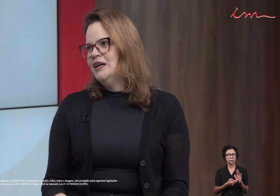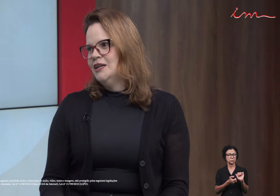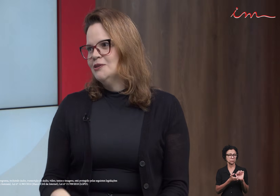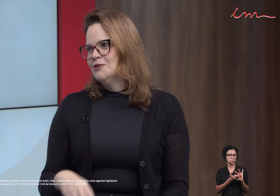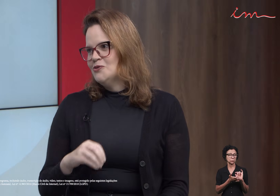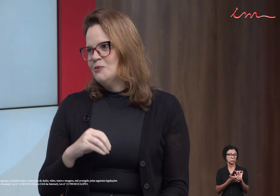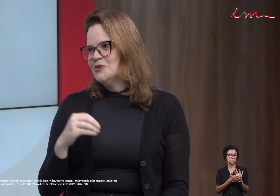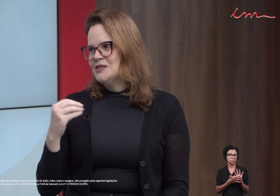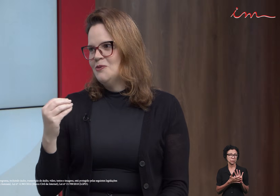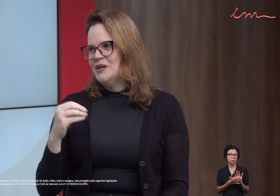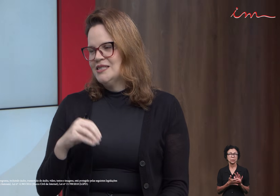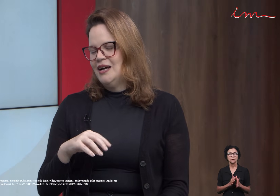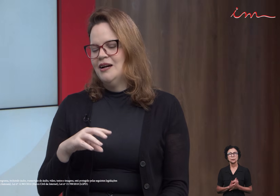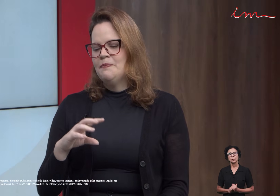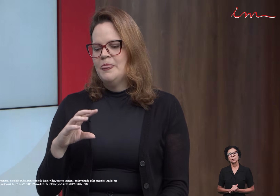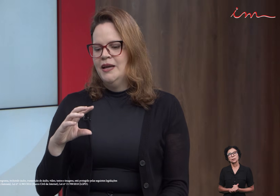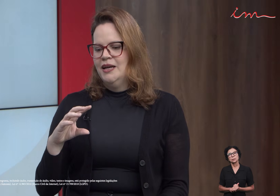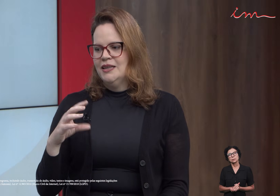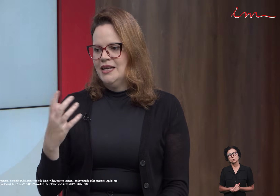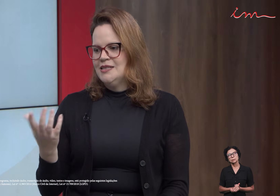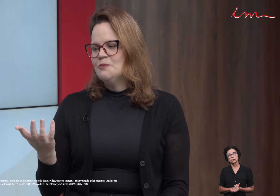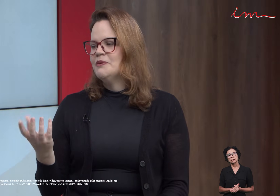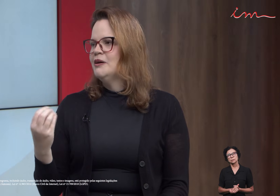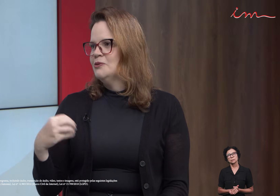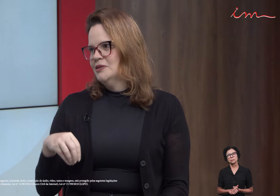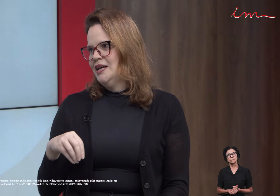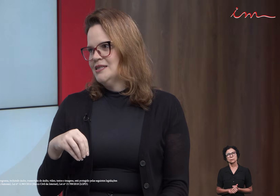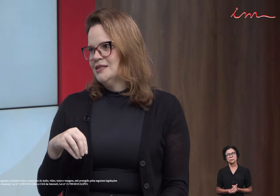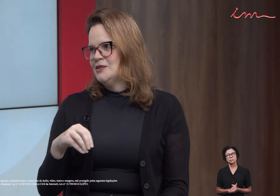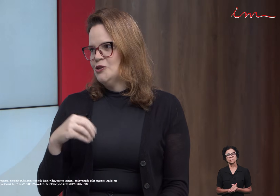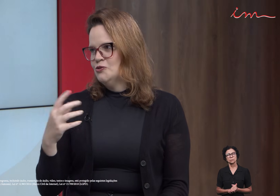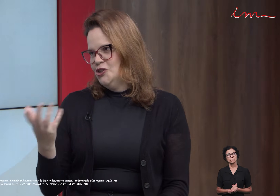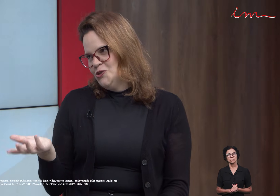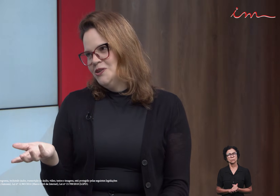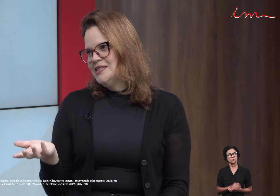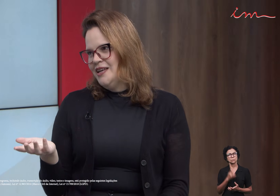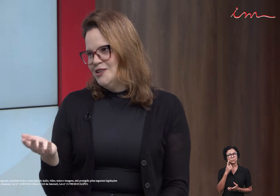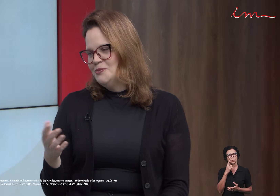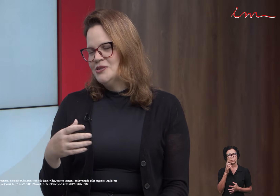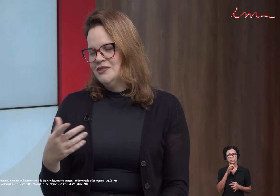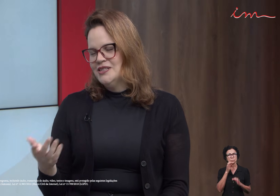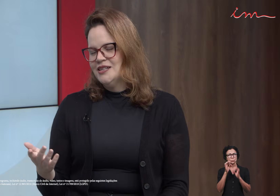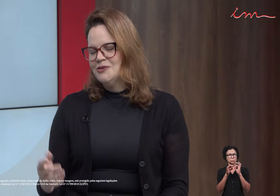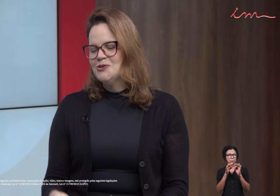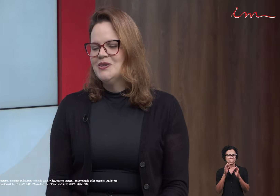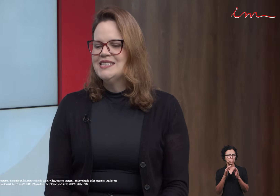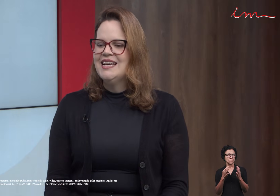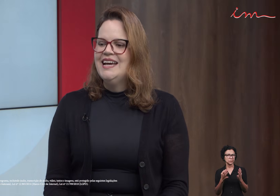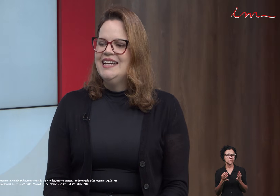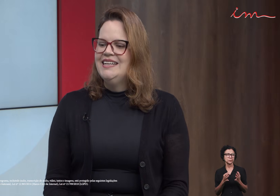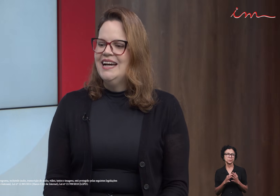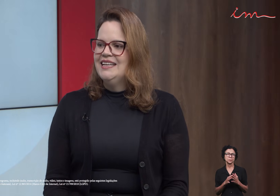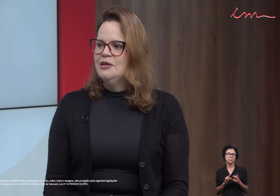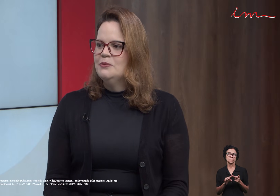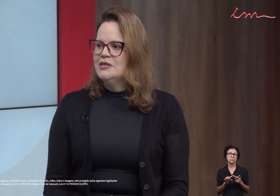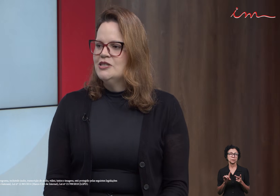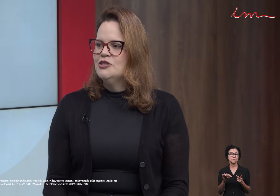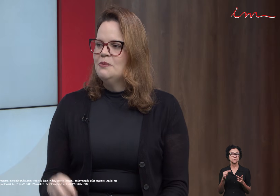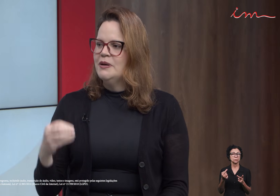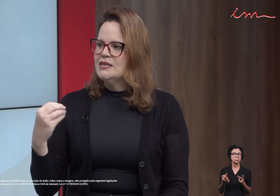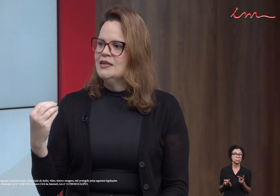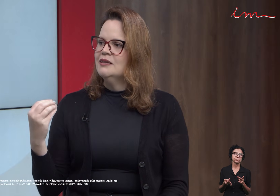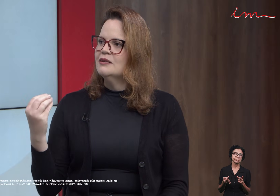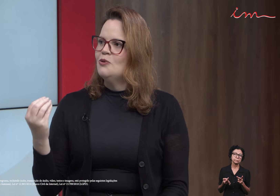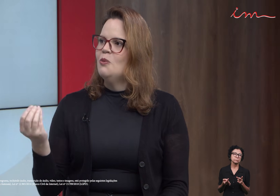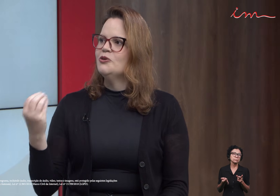louvor, então nós vamos começar, trazendo primeiro as sugestões, né, de possíveis traduções, e aí depois a